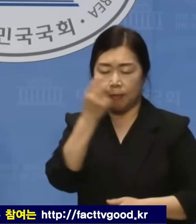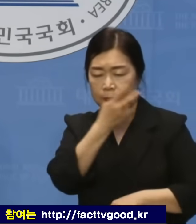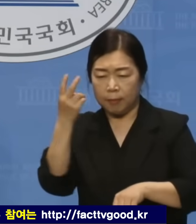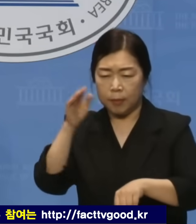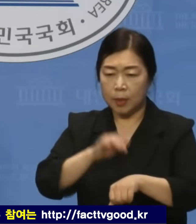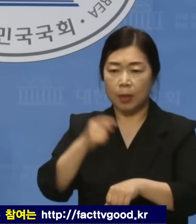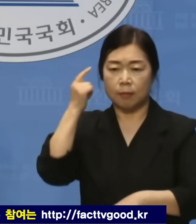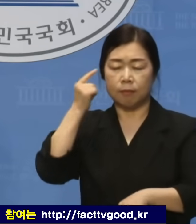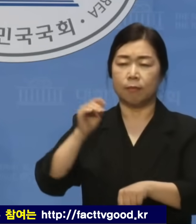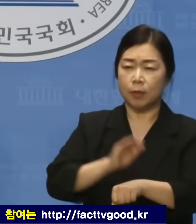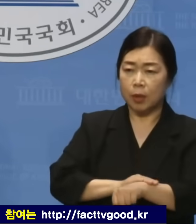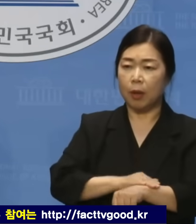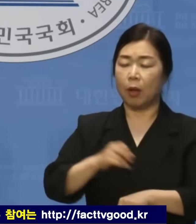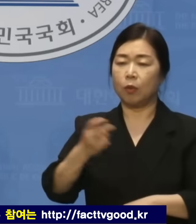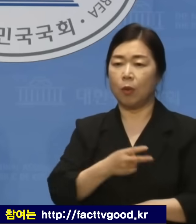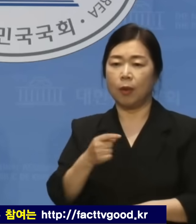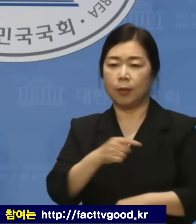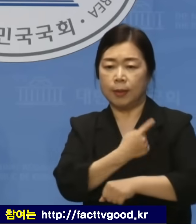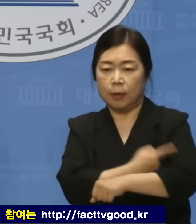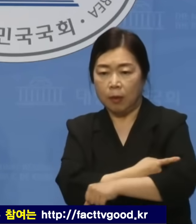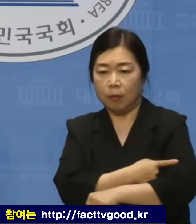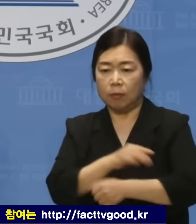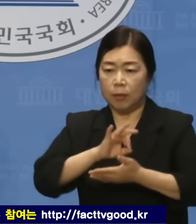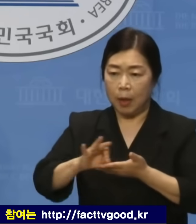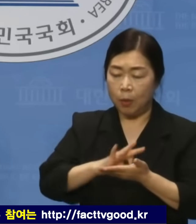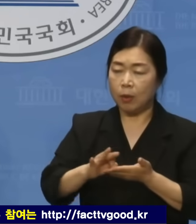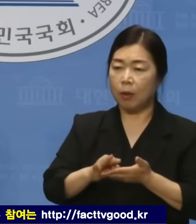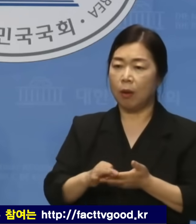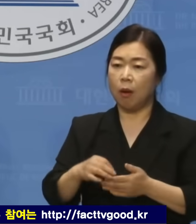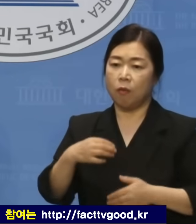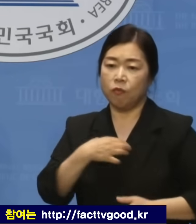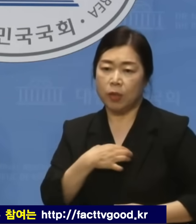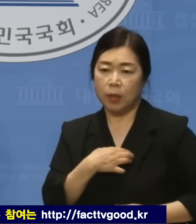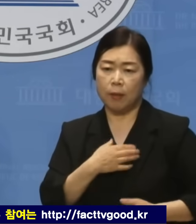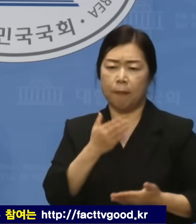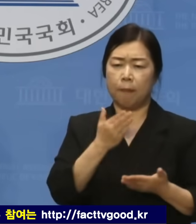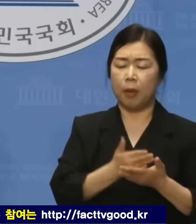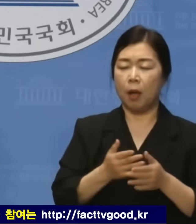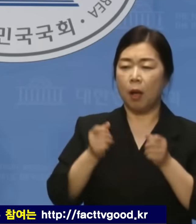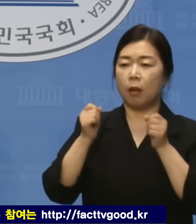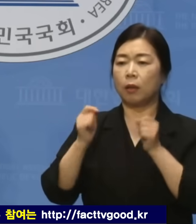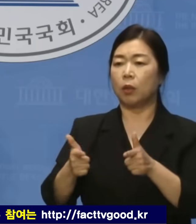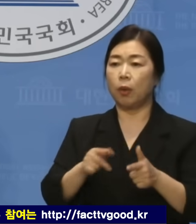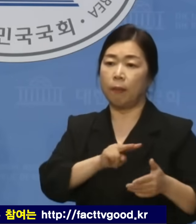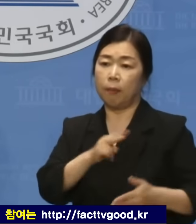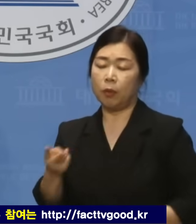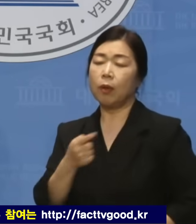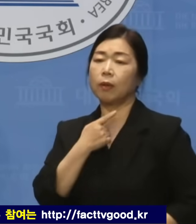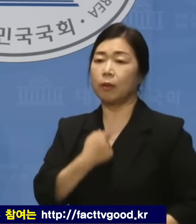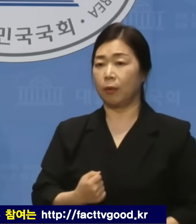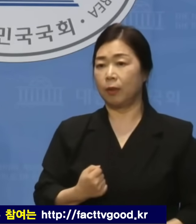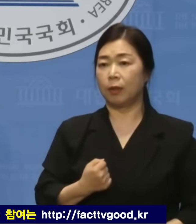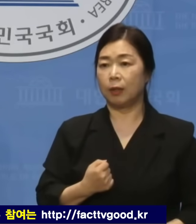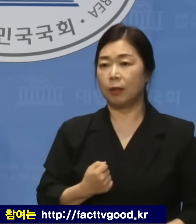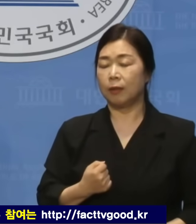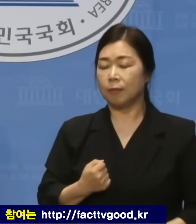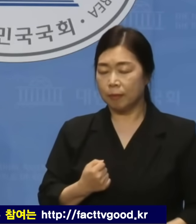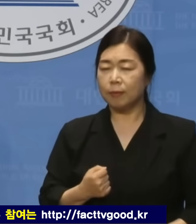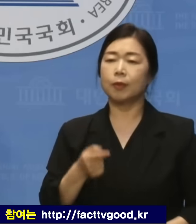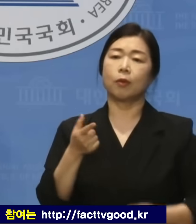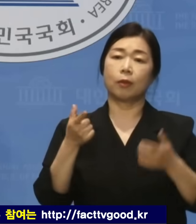지혜와 역량을 발휘해서 위기를 늘 기회로 바꾸어 냈던